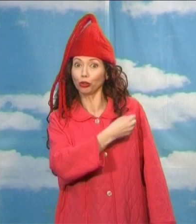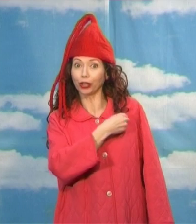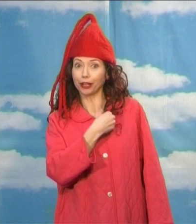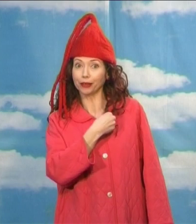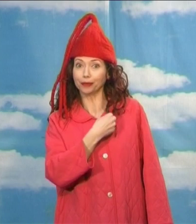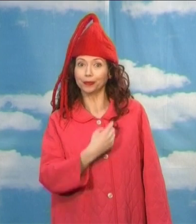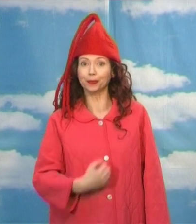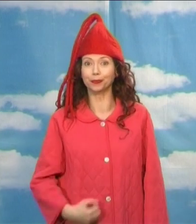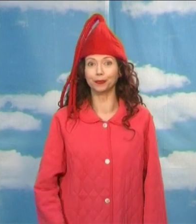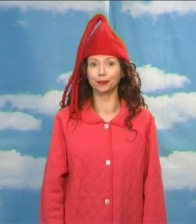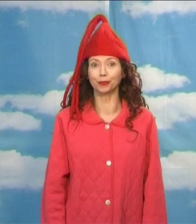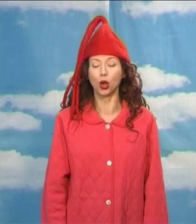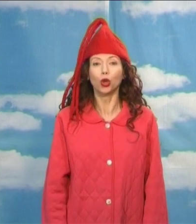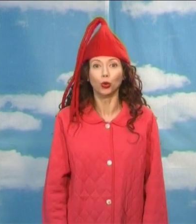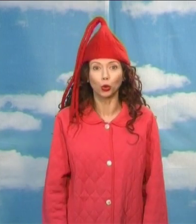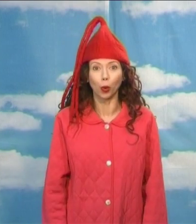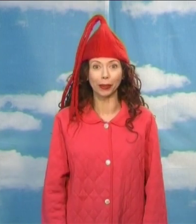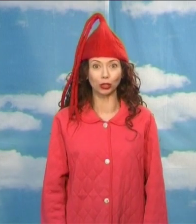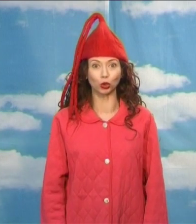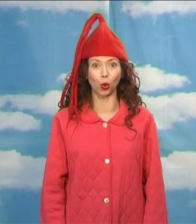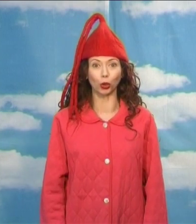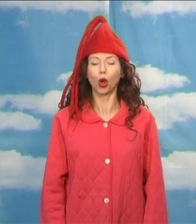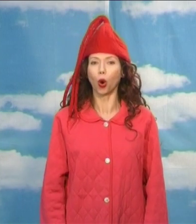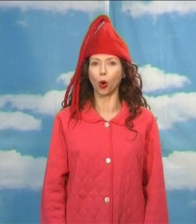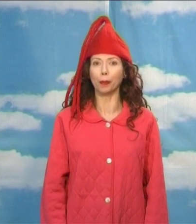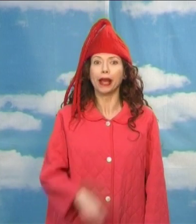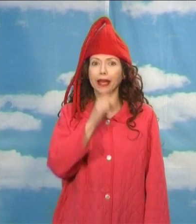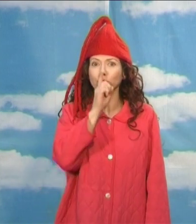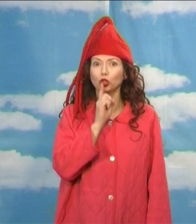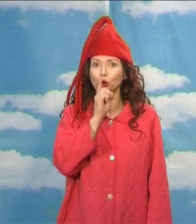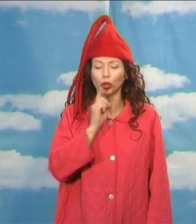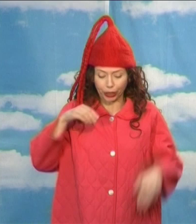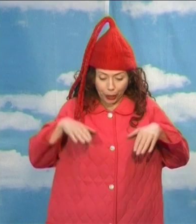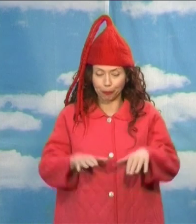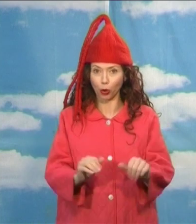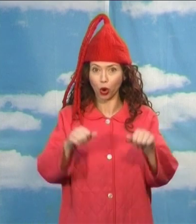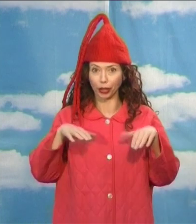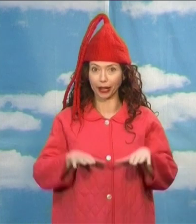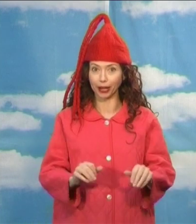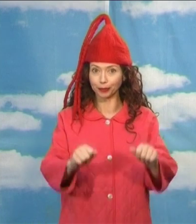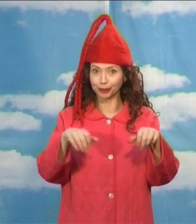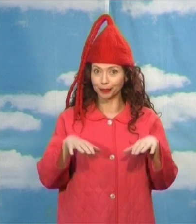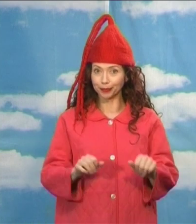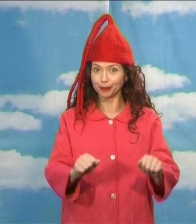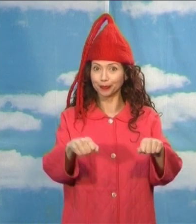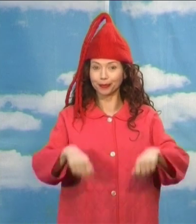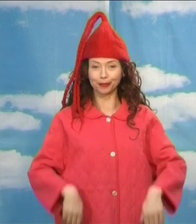sjuksyster. Nu kommer en sång om en sockerbagare.